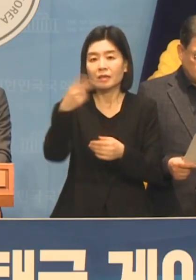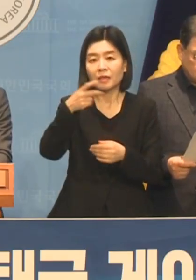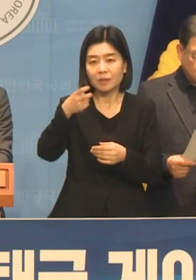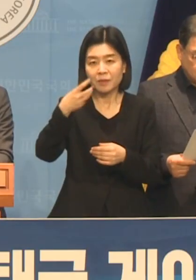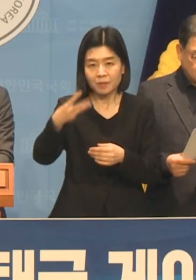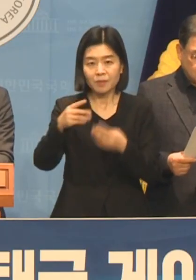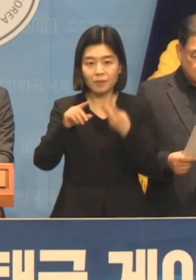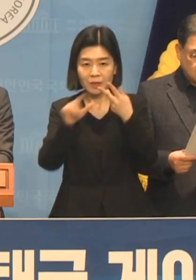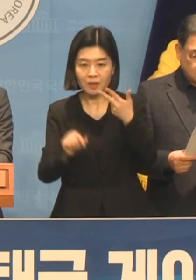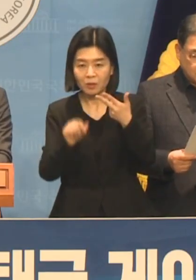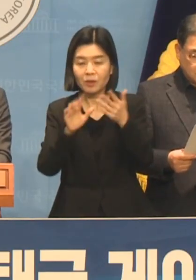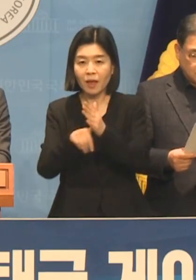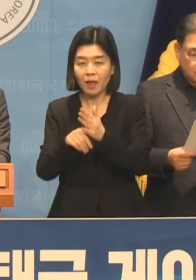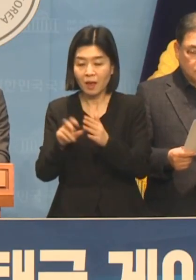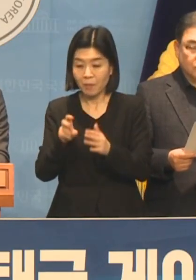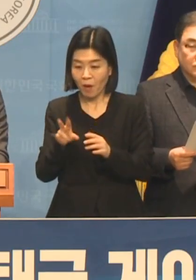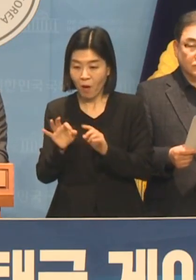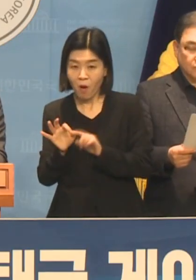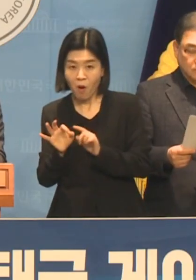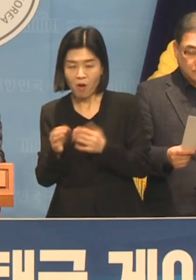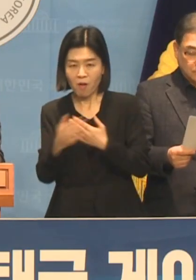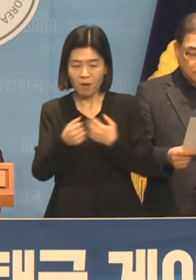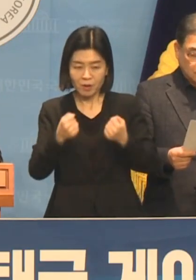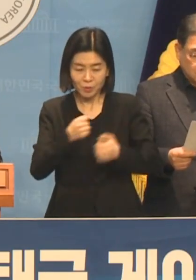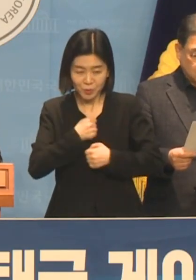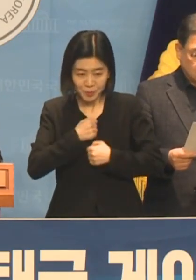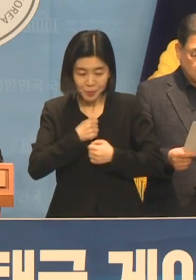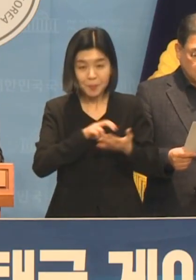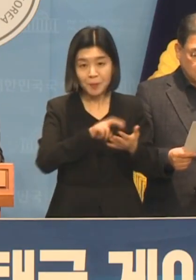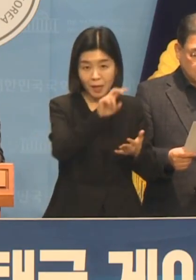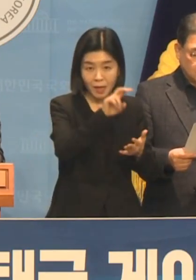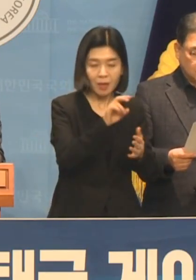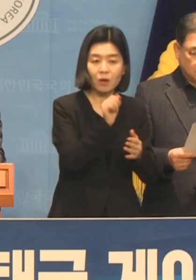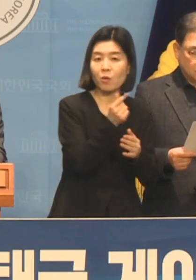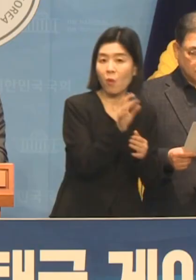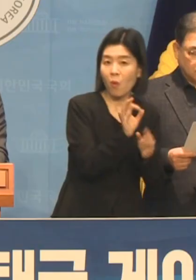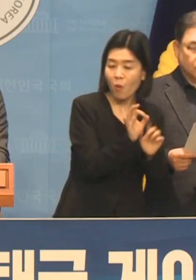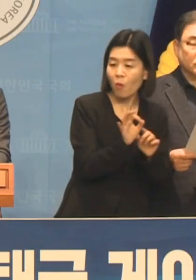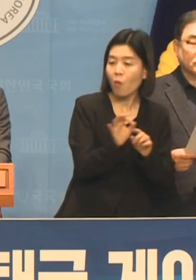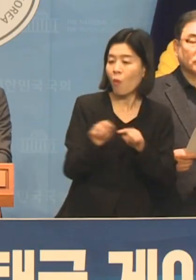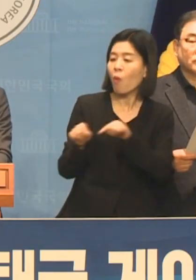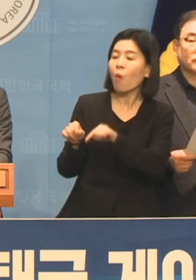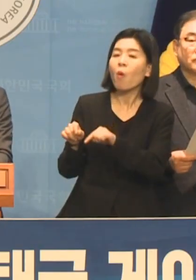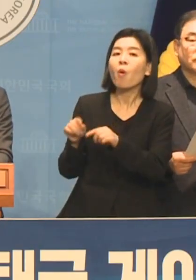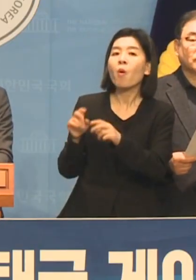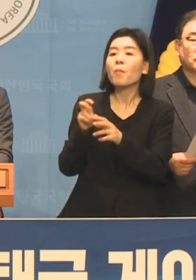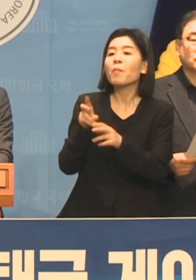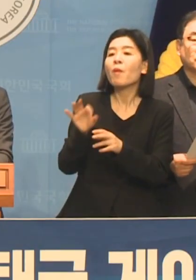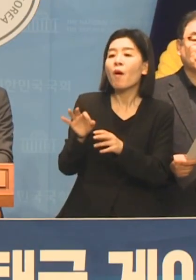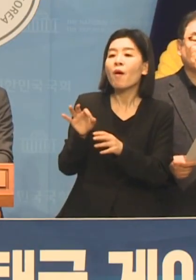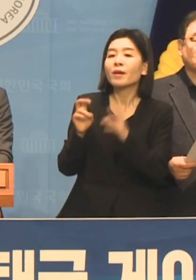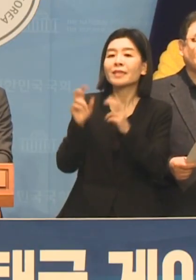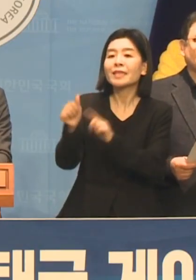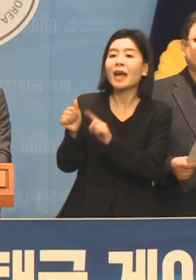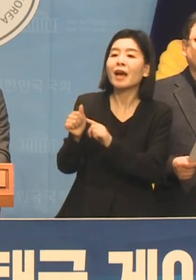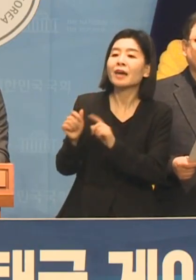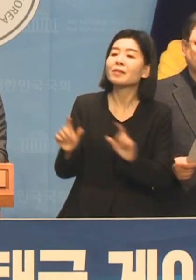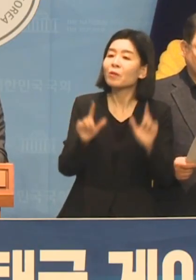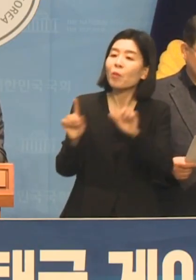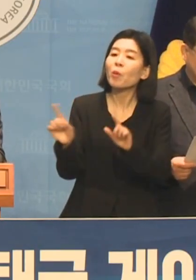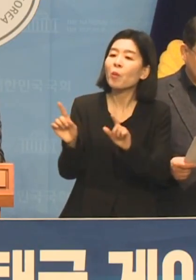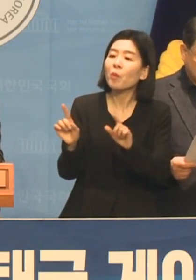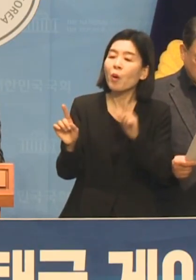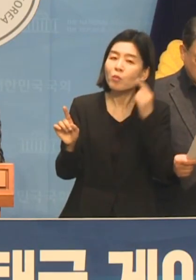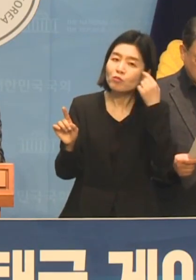명 씨가 건강 조심하세요 라고 하자 홍 시장은 명 사장 요즘 어떻게 지내나 먼저 안부를